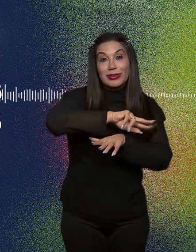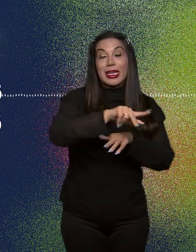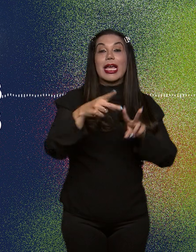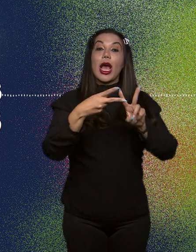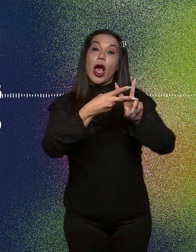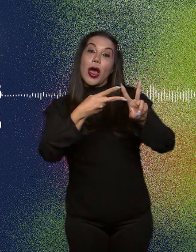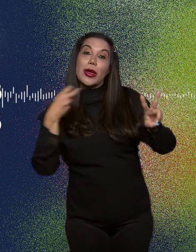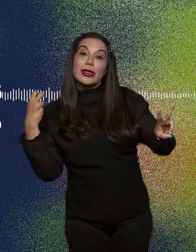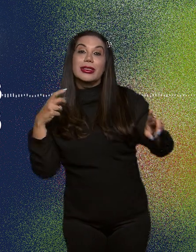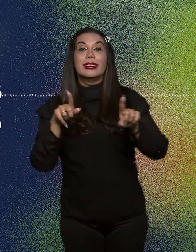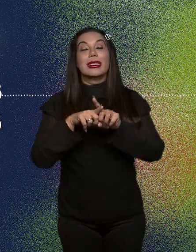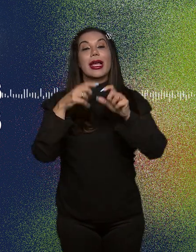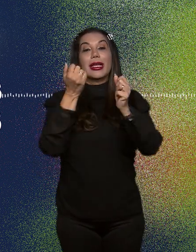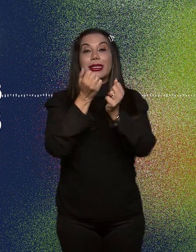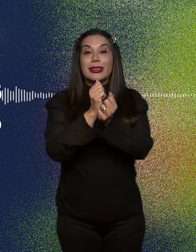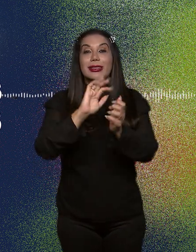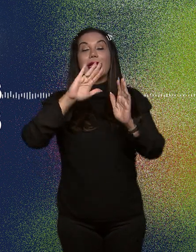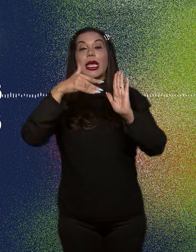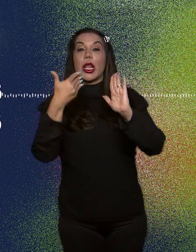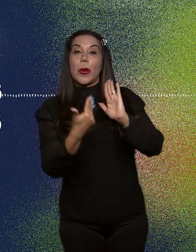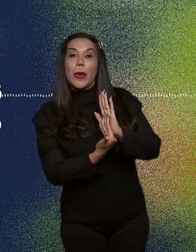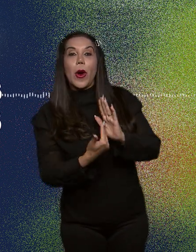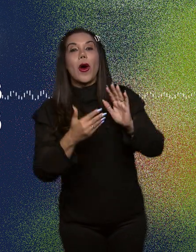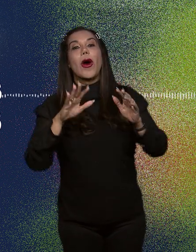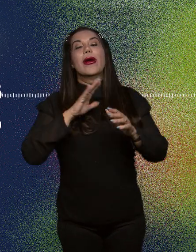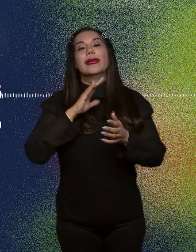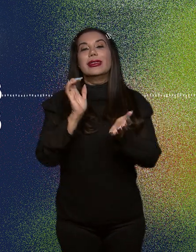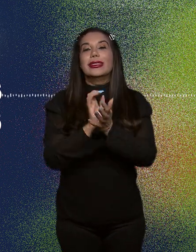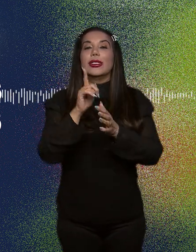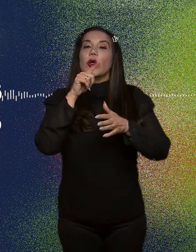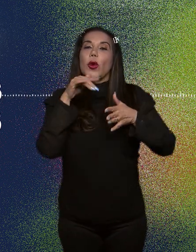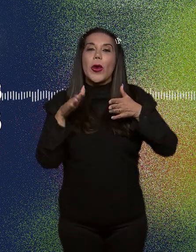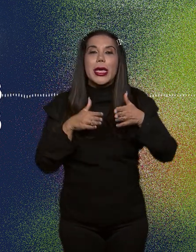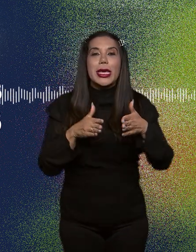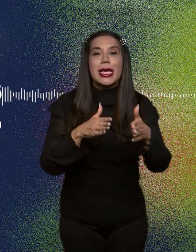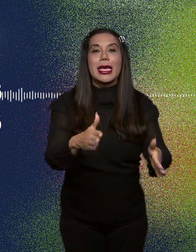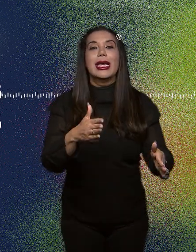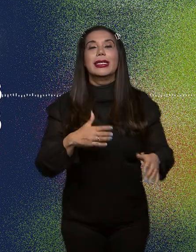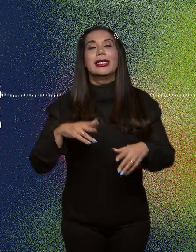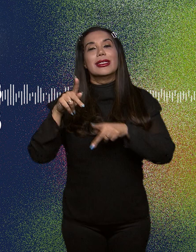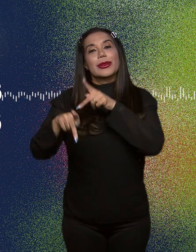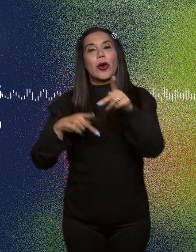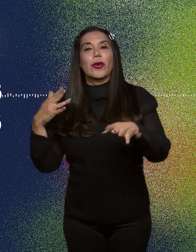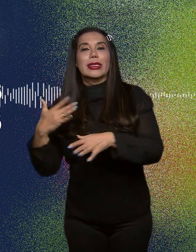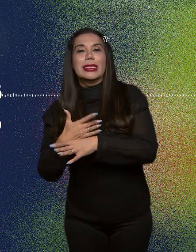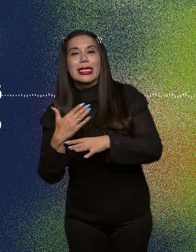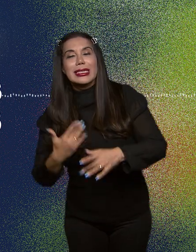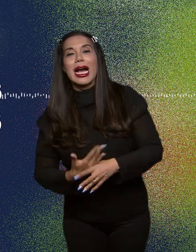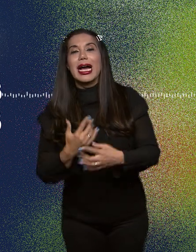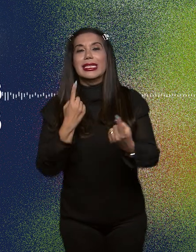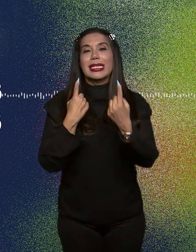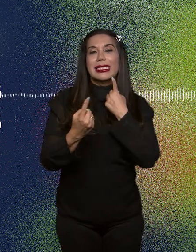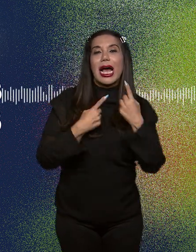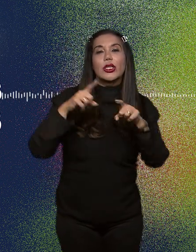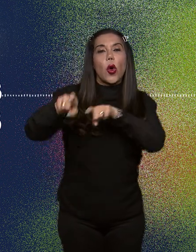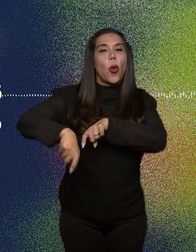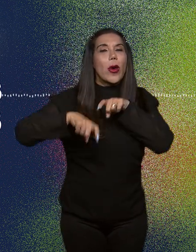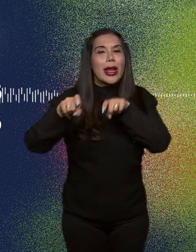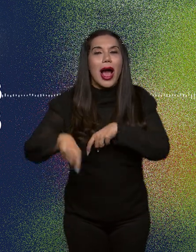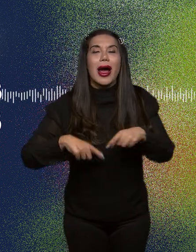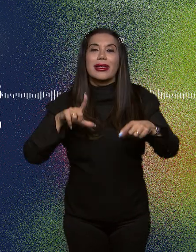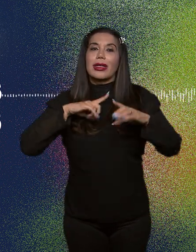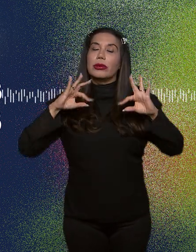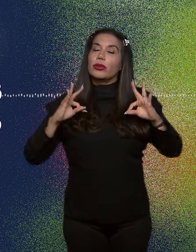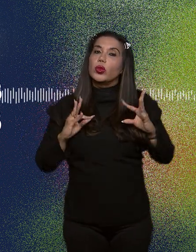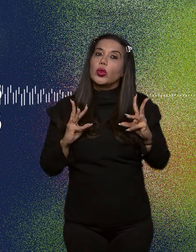Povos originários, povos quilombolas, povos vivendos, o povo das cidades, que é urbano, o povo que vive na área rural.